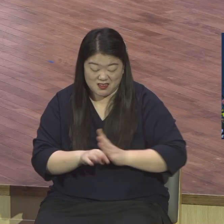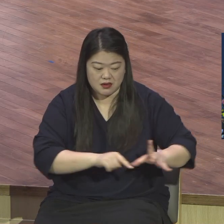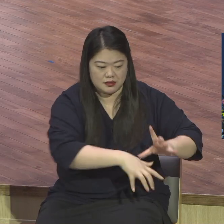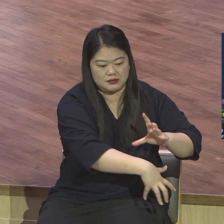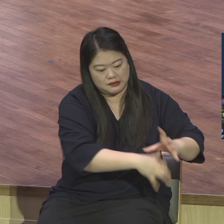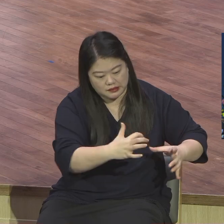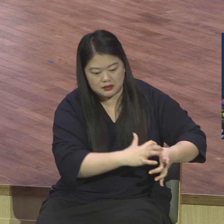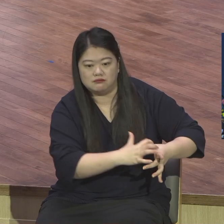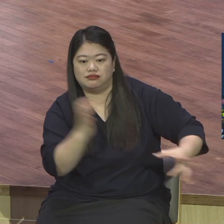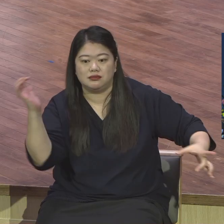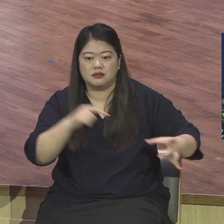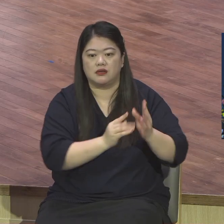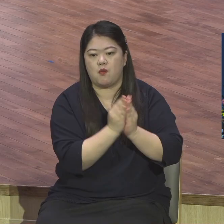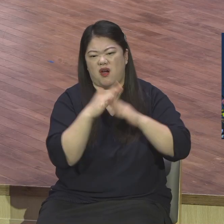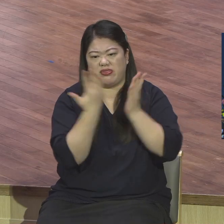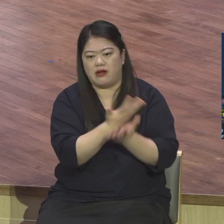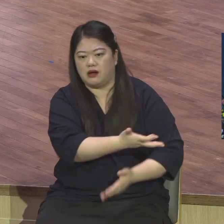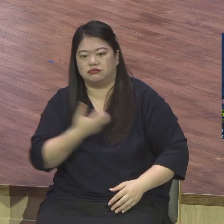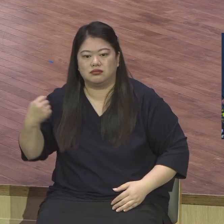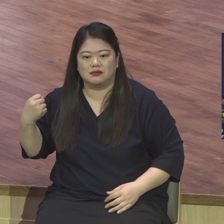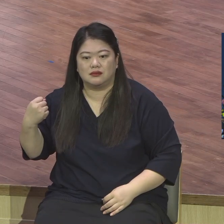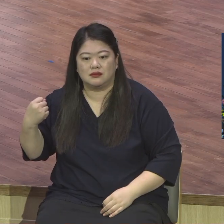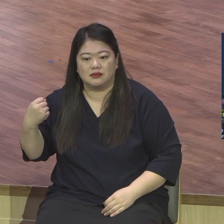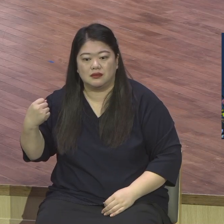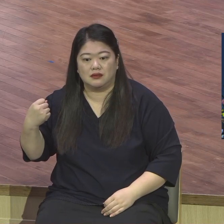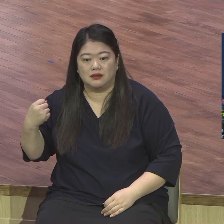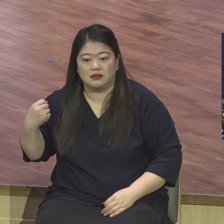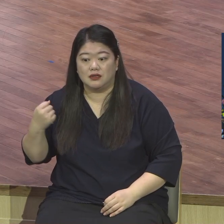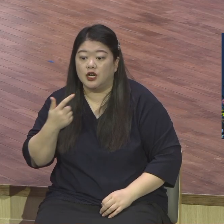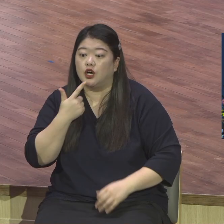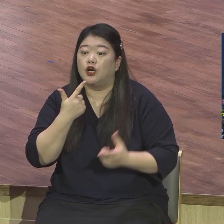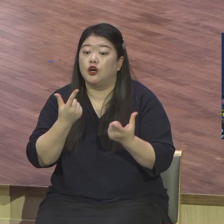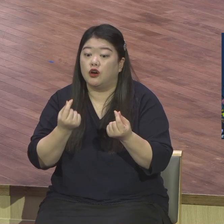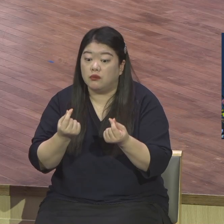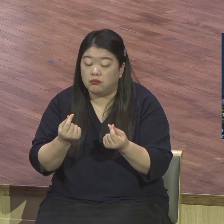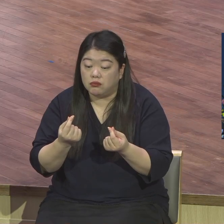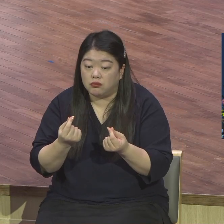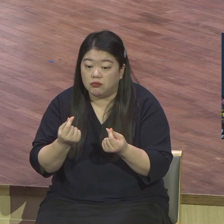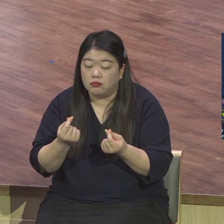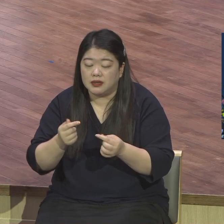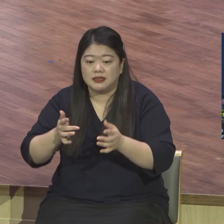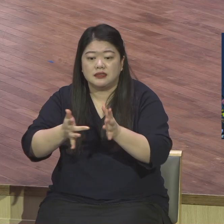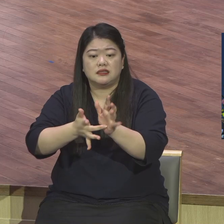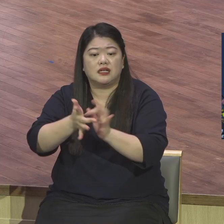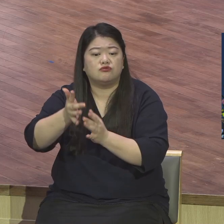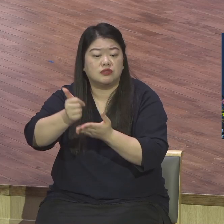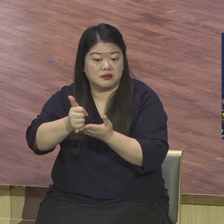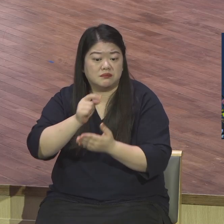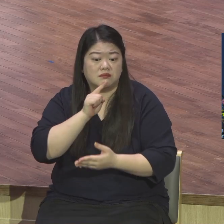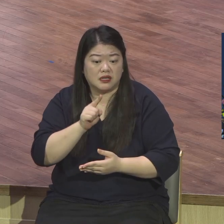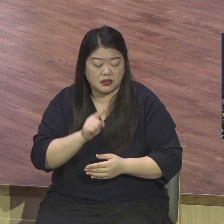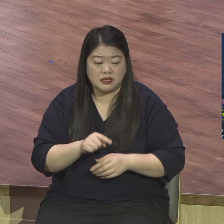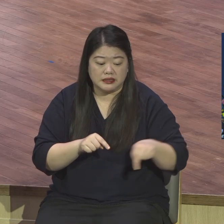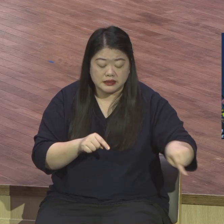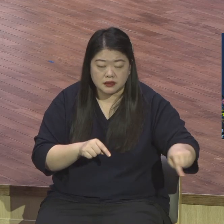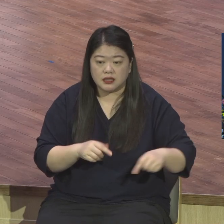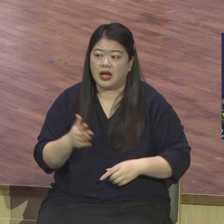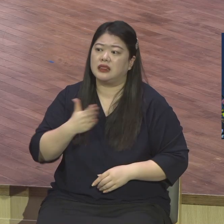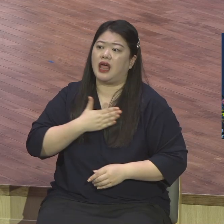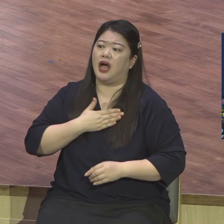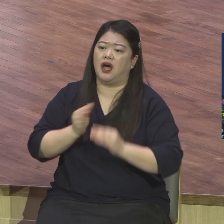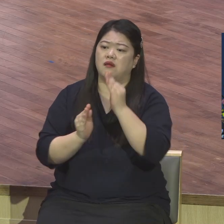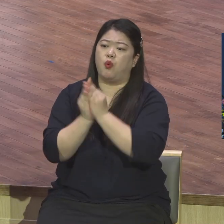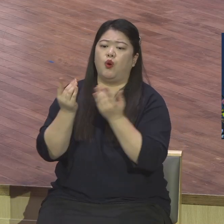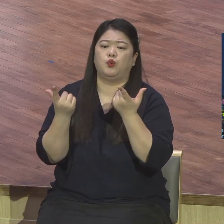이 비유잖아요. 예수님 당신 자신이 그렇게 소중한 보물이 보석이라고 말씀하고 있는